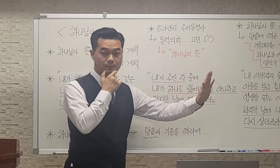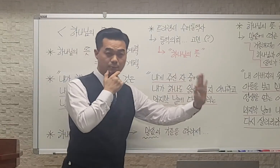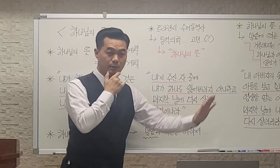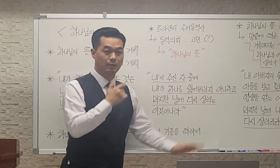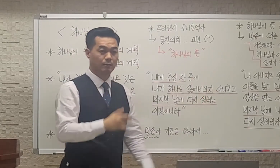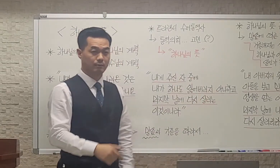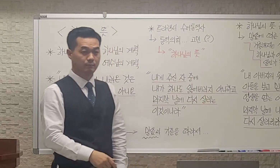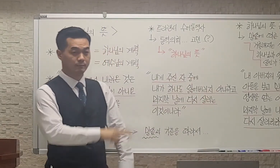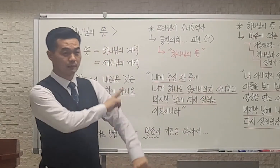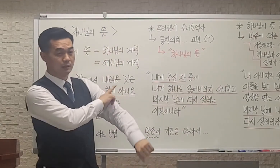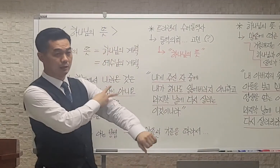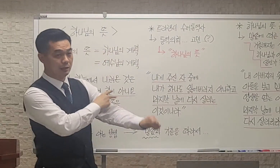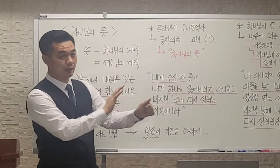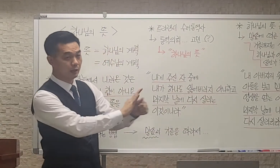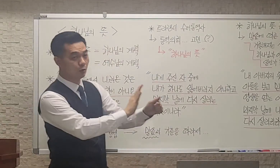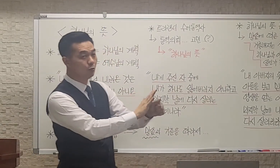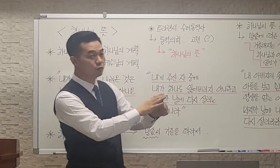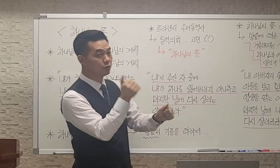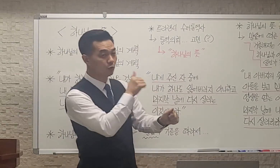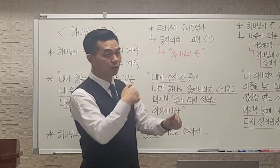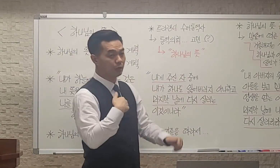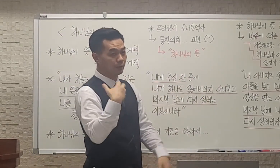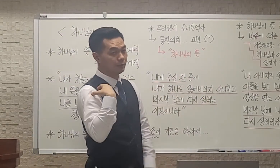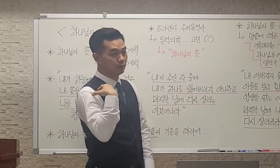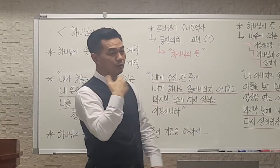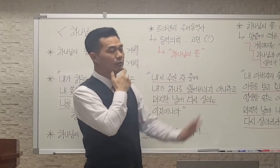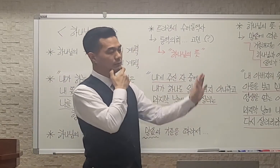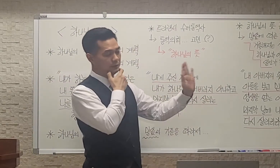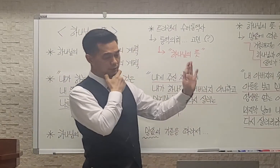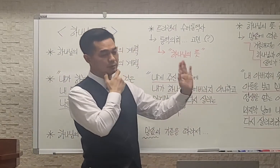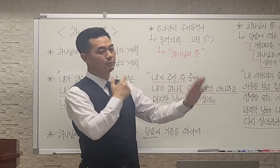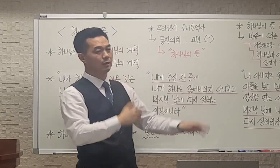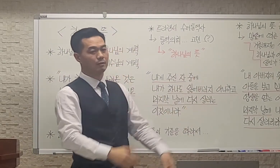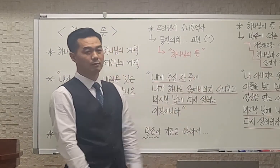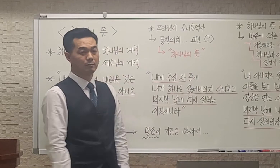했습니다. 이단에 도움 주는 통역을 내가 맡는 거 했습니다.